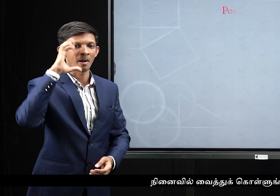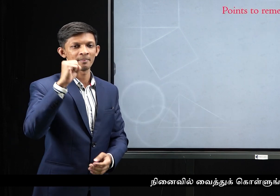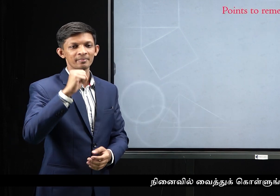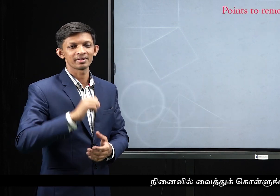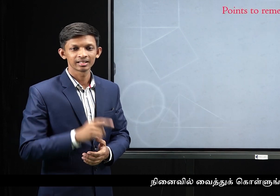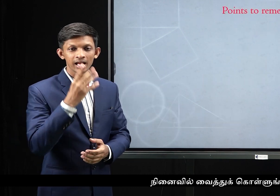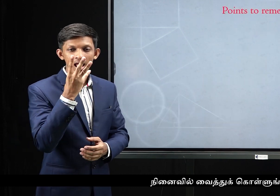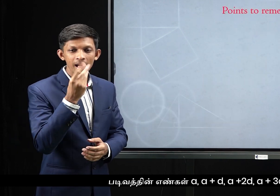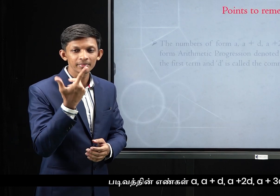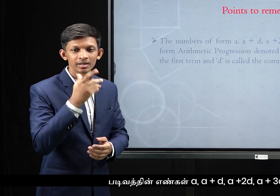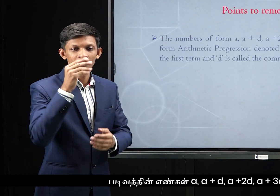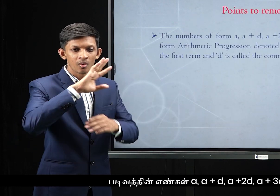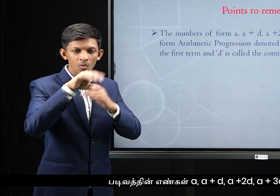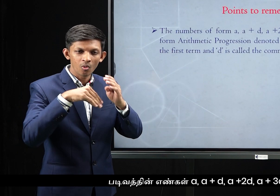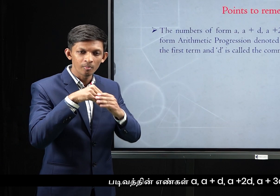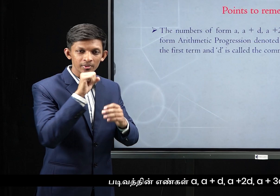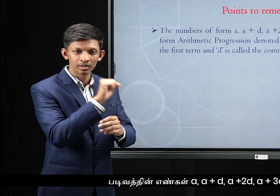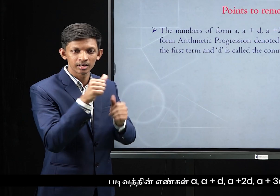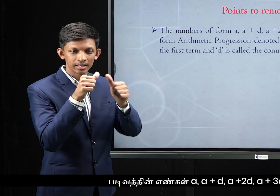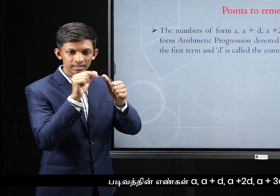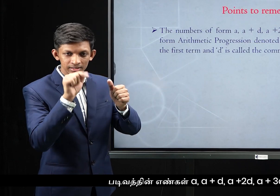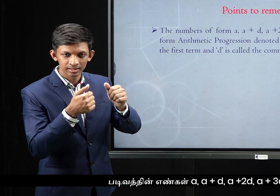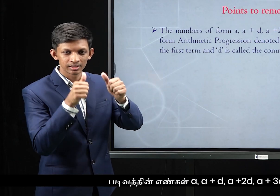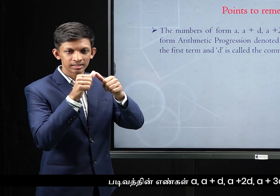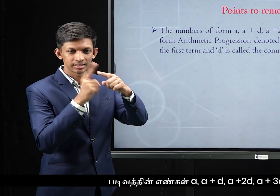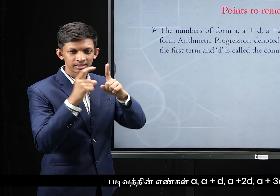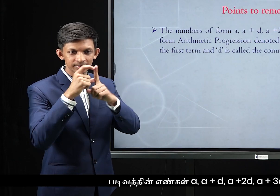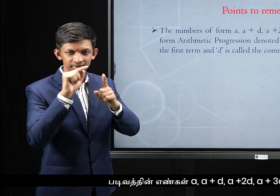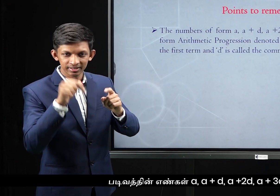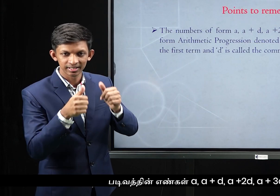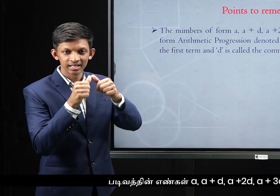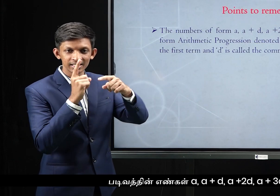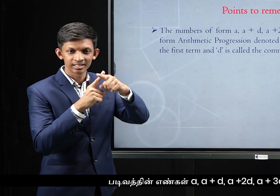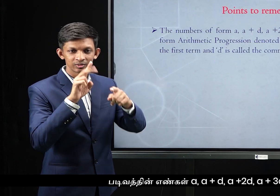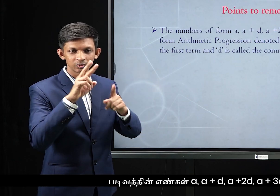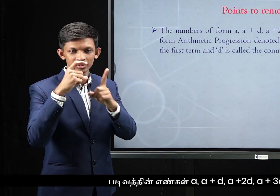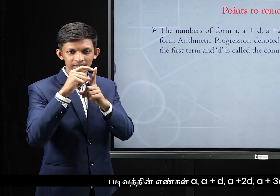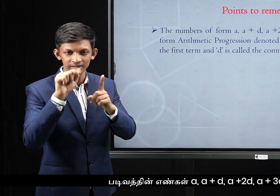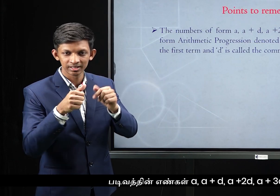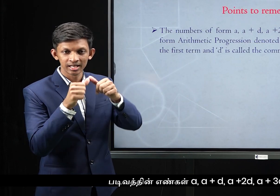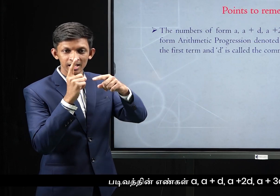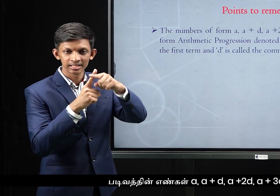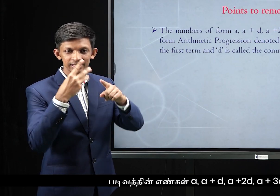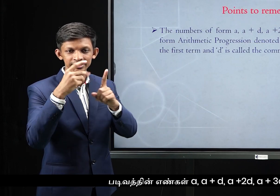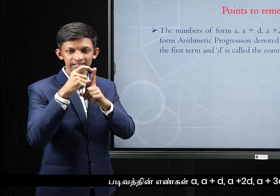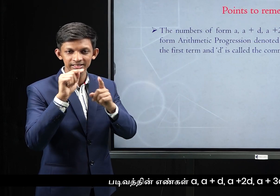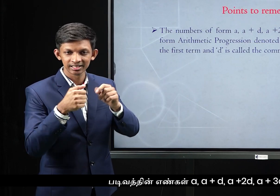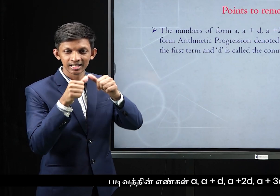நினைவில் கொள்ளவும், படிவத்தின் எண்கள் ஏ கூட்டல் டி ஏ கூட்டல் 2d ஏ கூட்டல் 3d ஏ